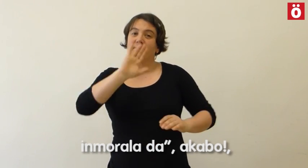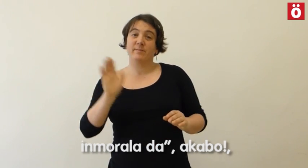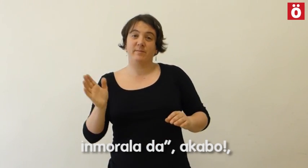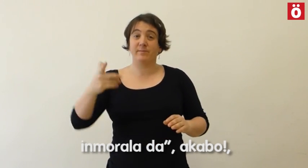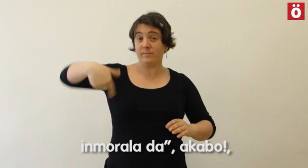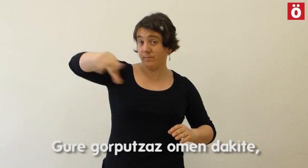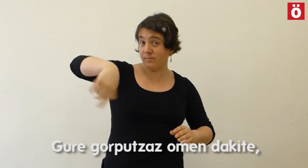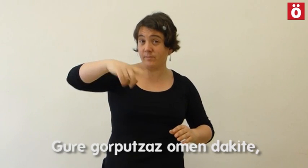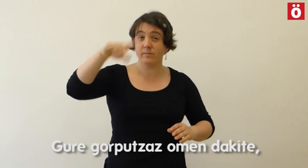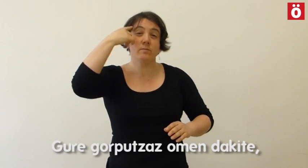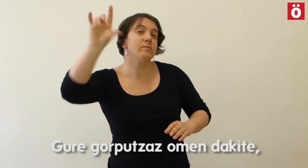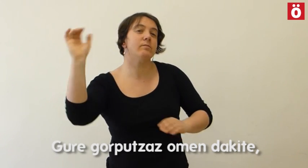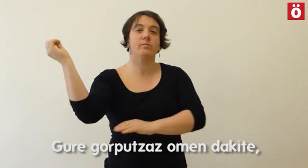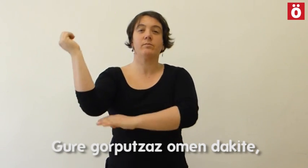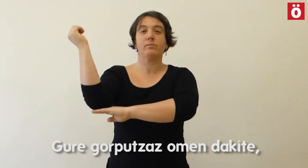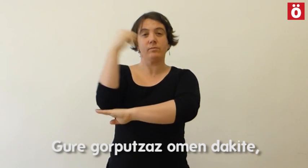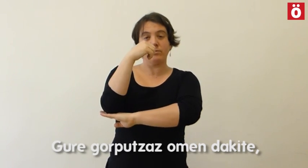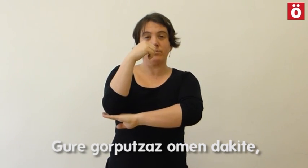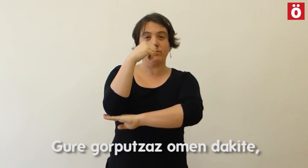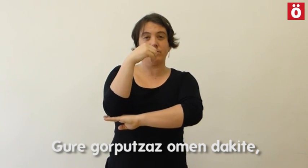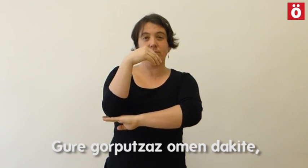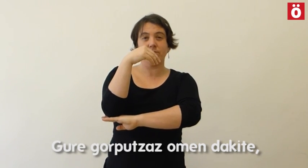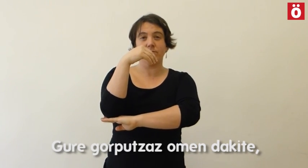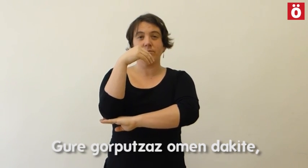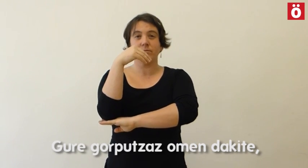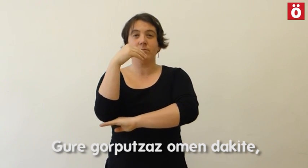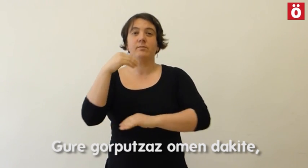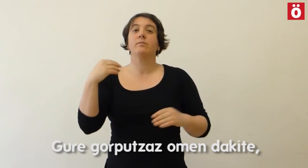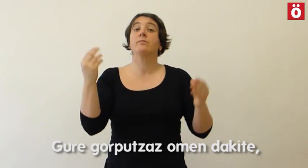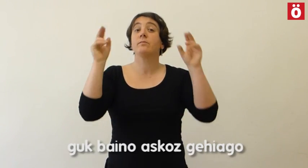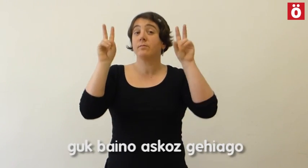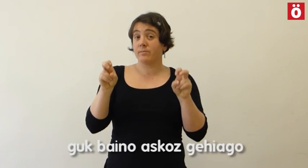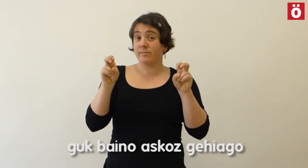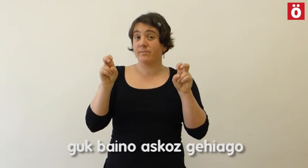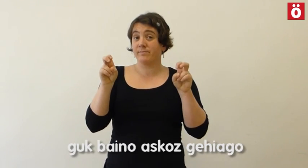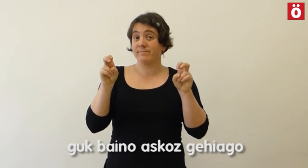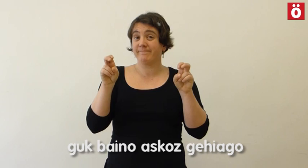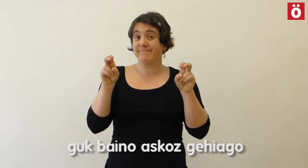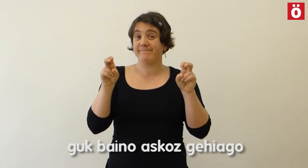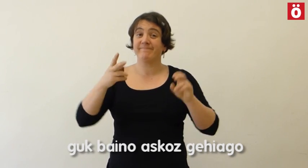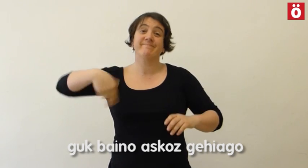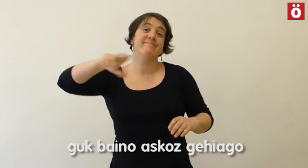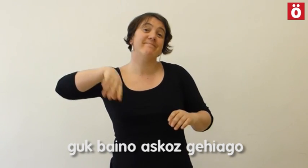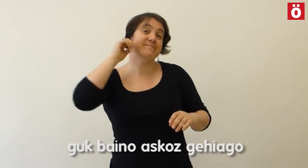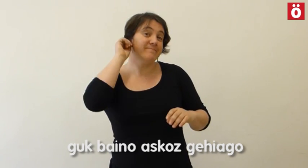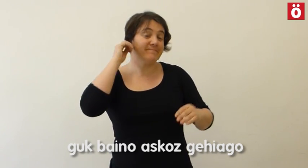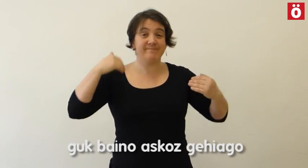Gure gorputzazo mendakiteja, bu baino askoz gehiago